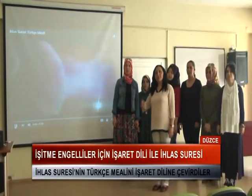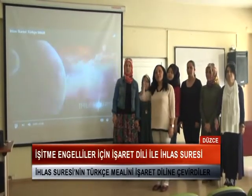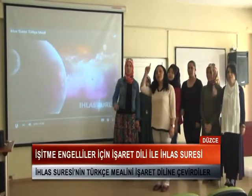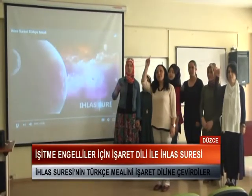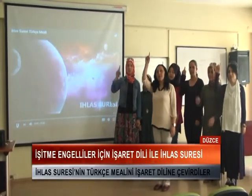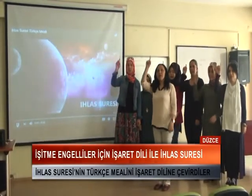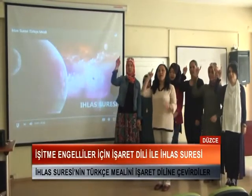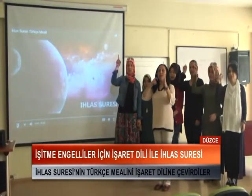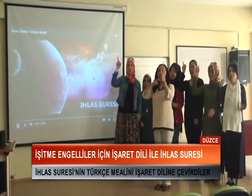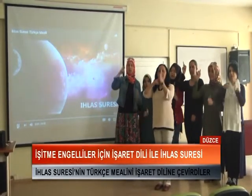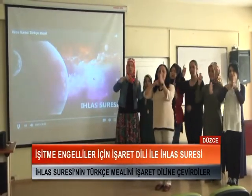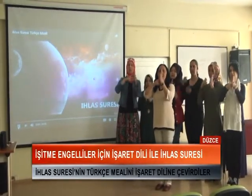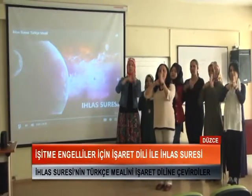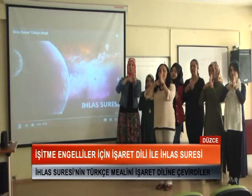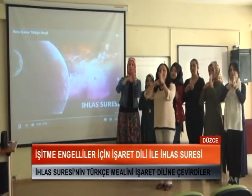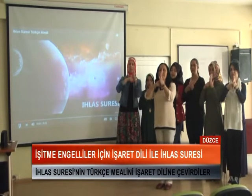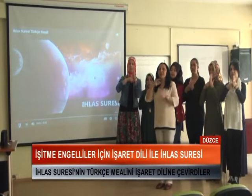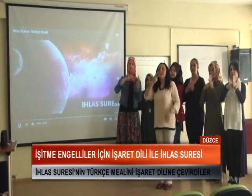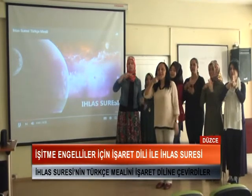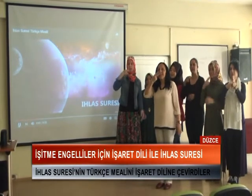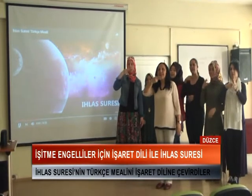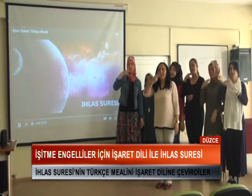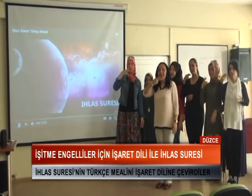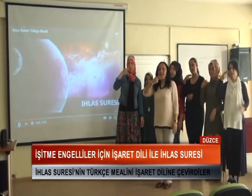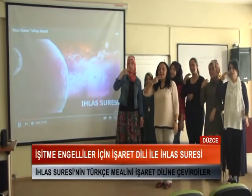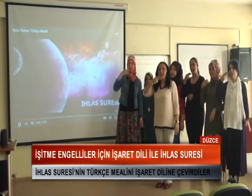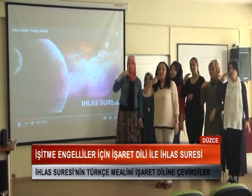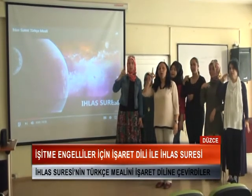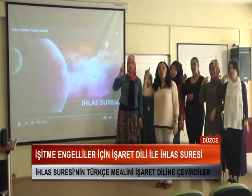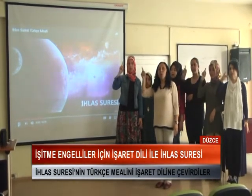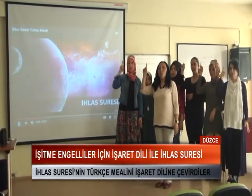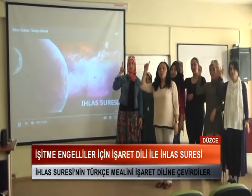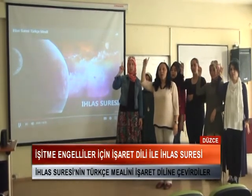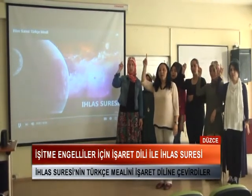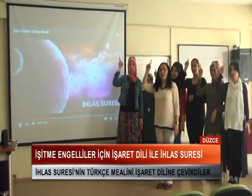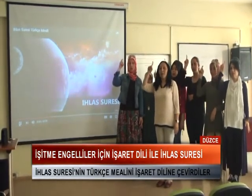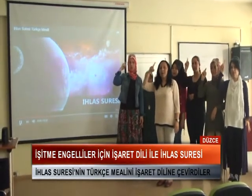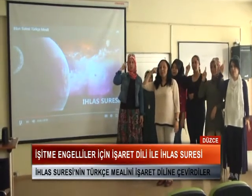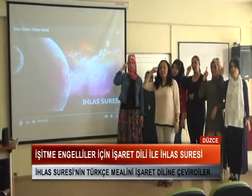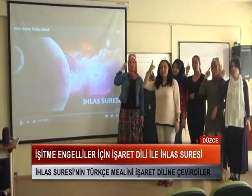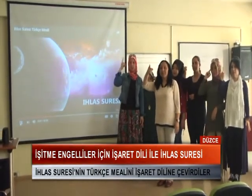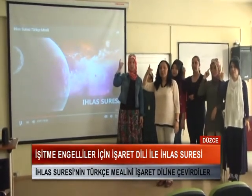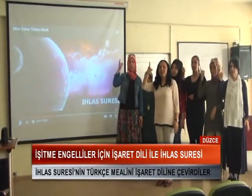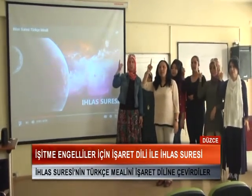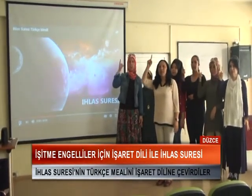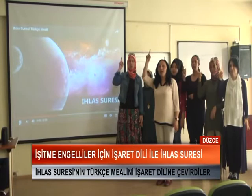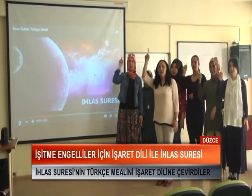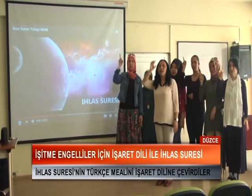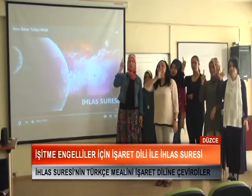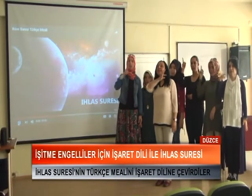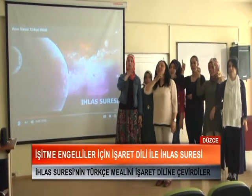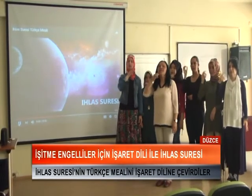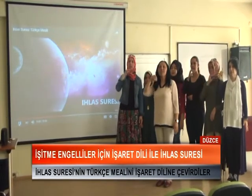Düzce'de işaret dili öğrenen, daha önce İstiklal Maaşı'nı işaret diliyle okuyan öğrenciler, Ramazan ayı nedeniyle bu kez İhlas Suresi